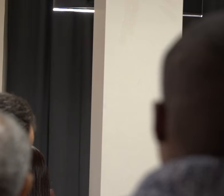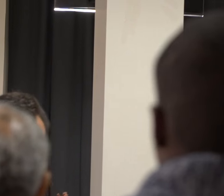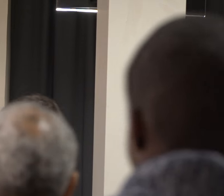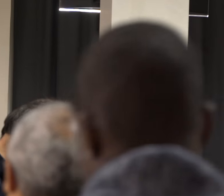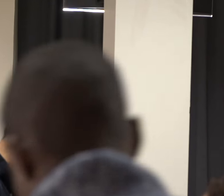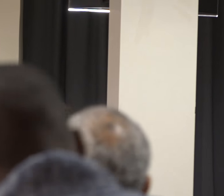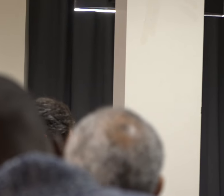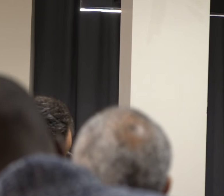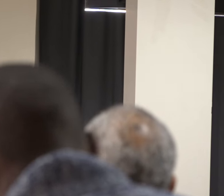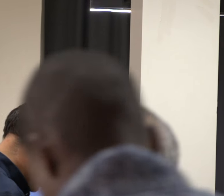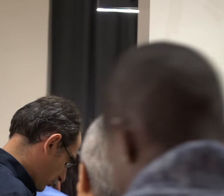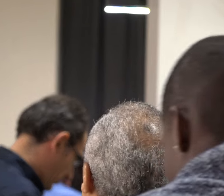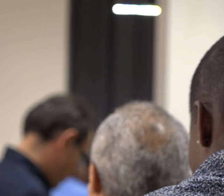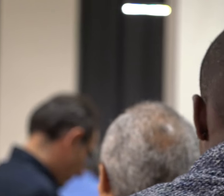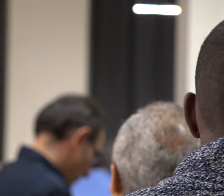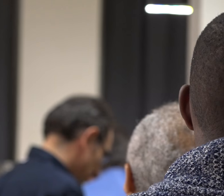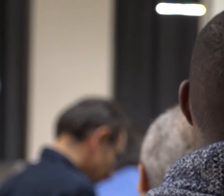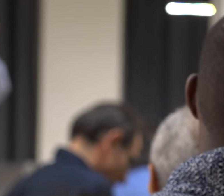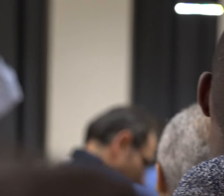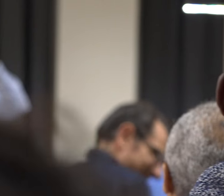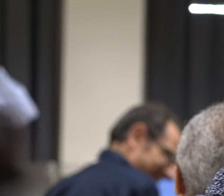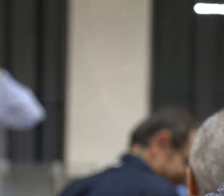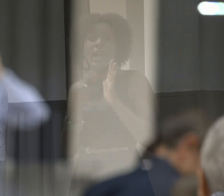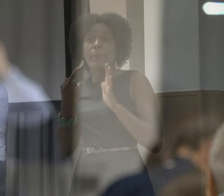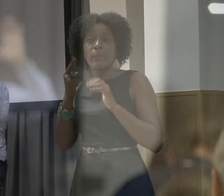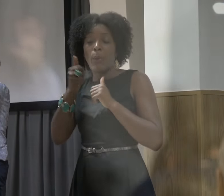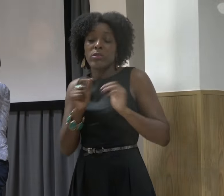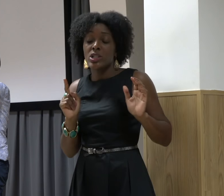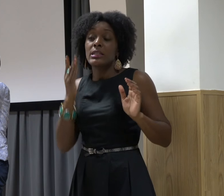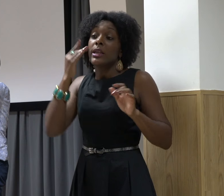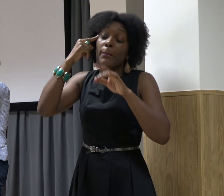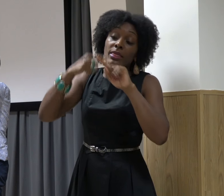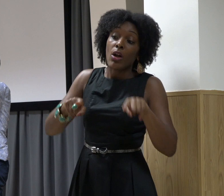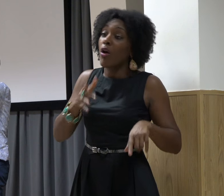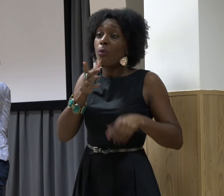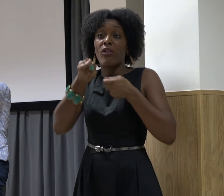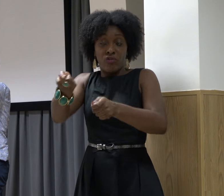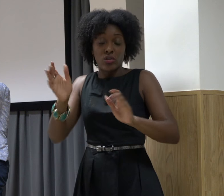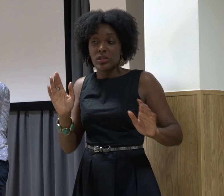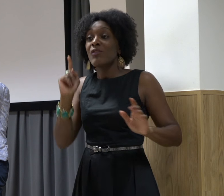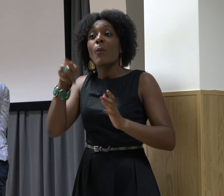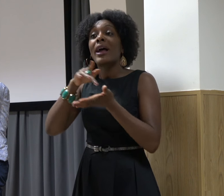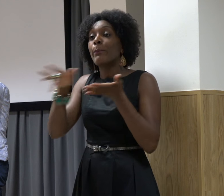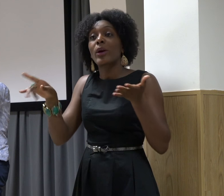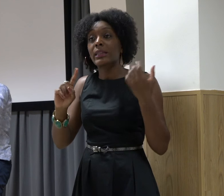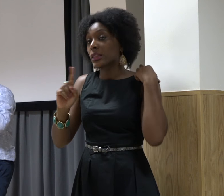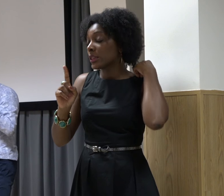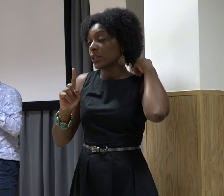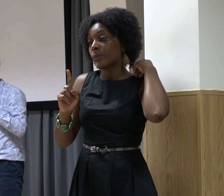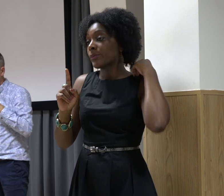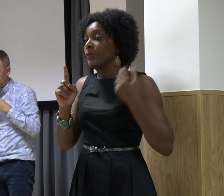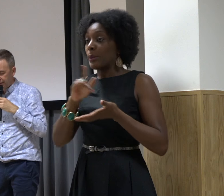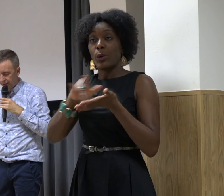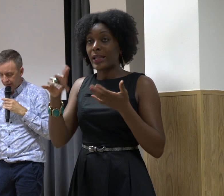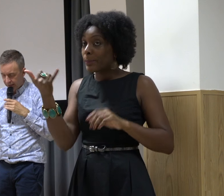Je ne vous oblige pas à la faire si vous n'êtes pas d'accord, parce que je ne voudrais pas que vous soyez hypocrite.